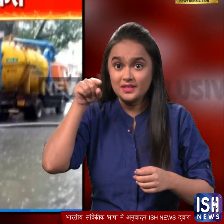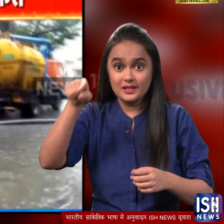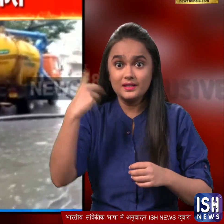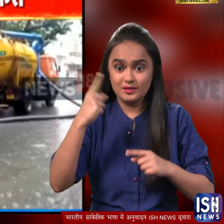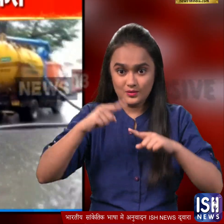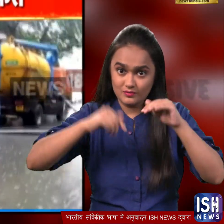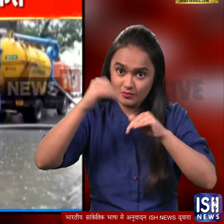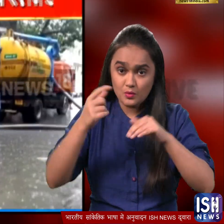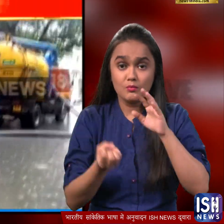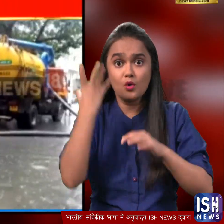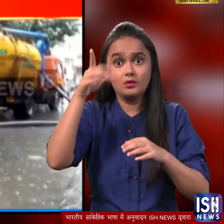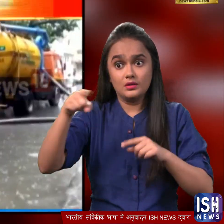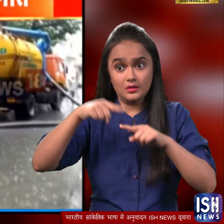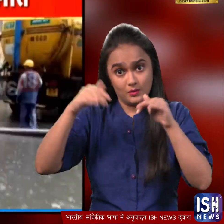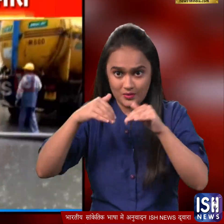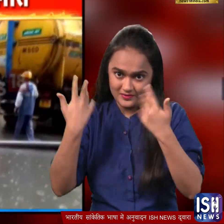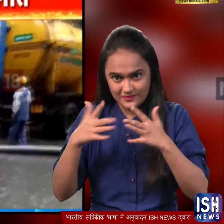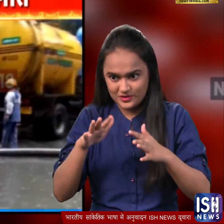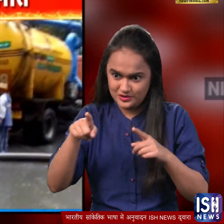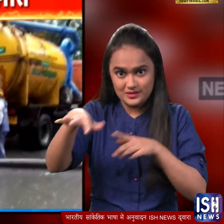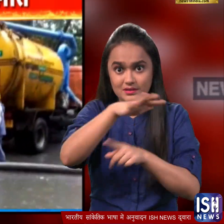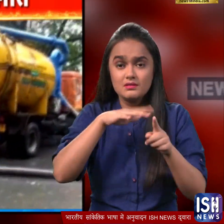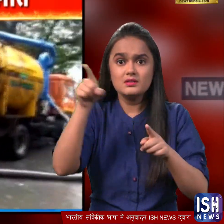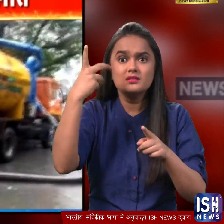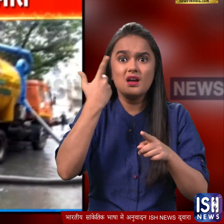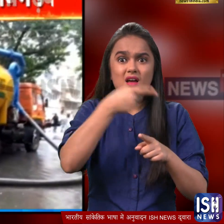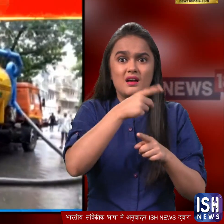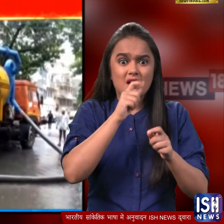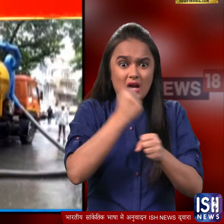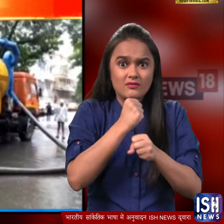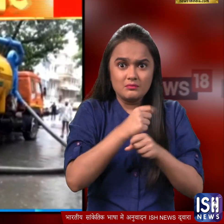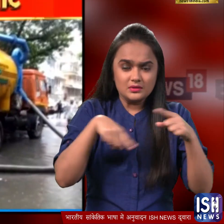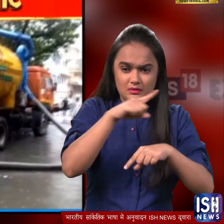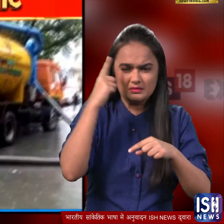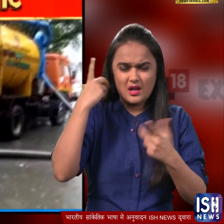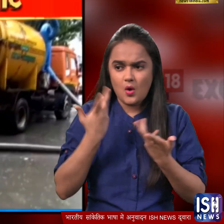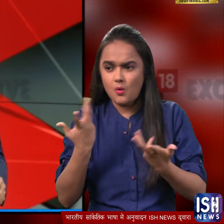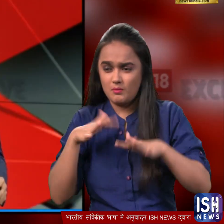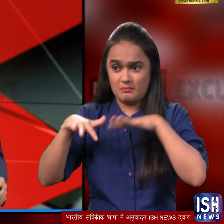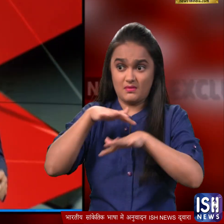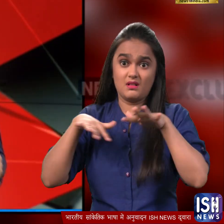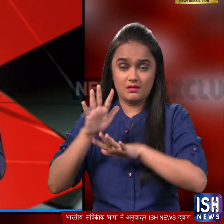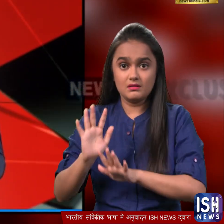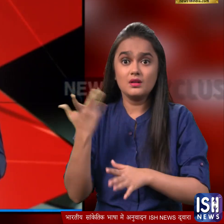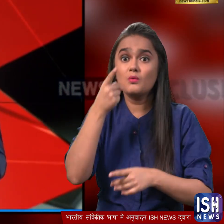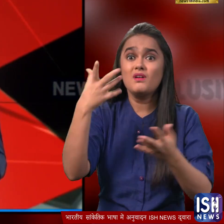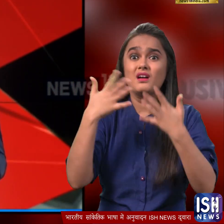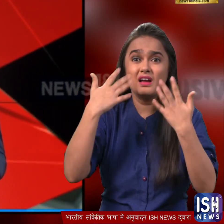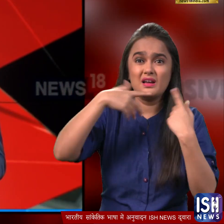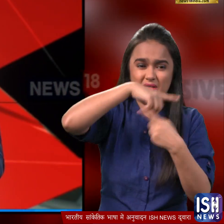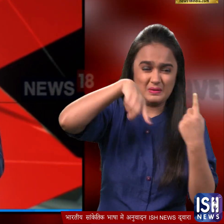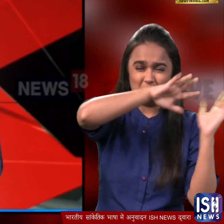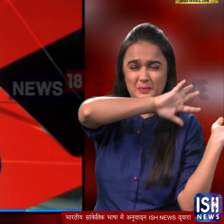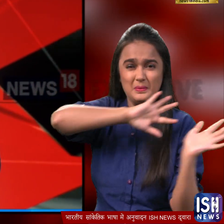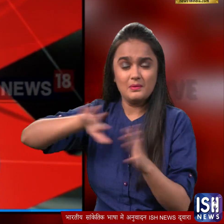वहां उपचुनाव के लिए सुबह वोट भी डाले जाने हैं, इसलिए भी प्रशासन पूरी तरह से मुस्तैद दिखा। सौभाग्य की एक बात है कि गुलाब तूफान की